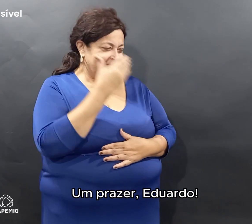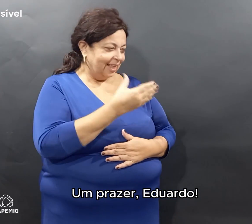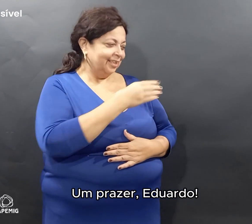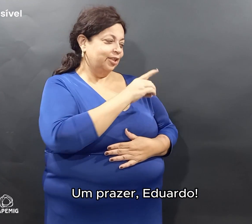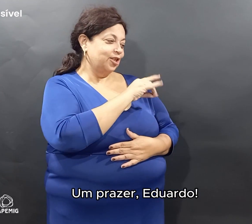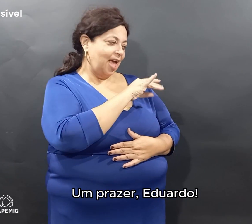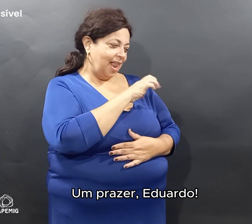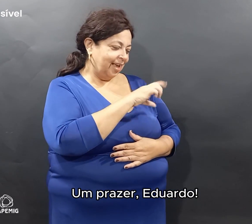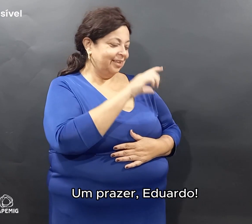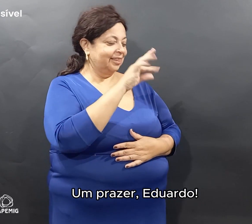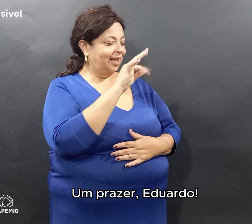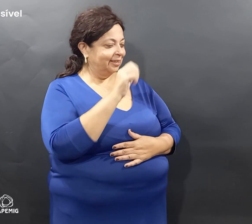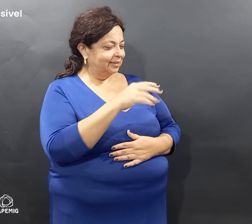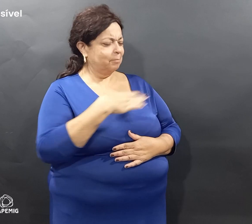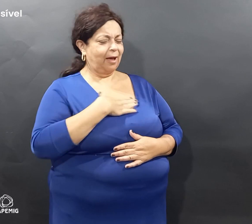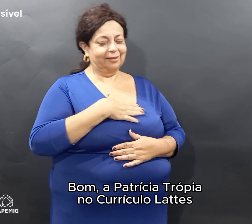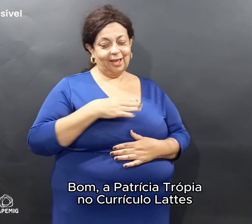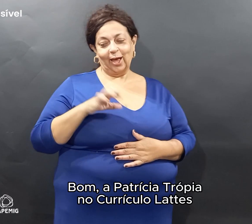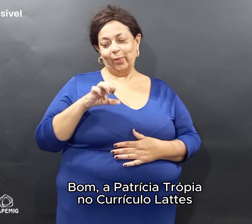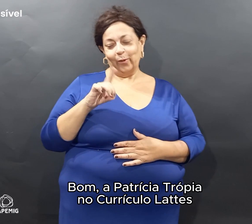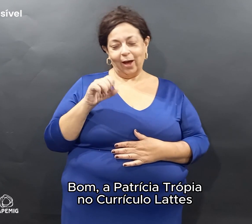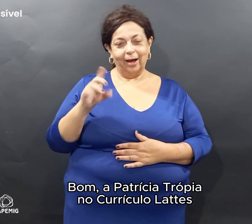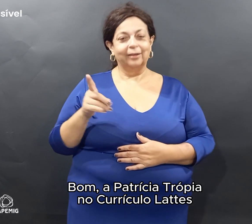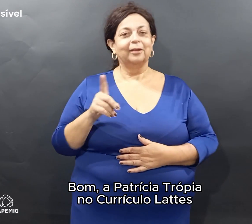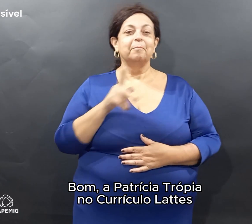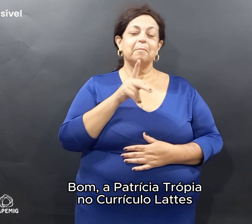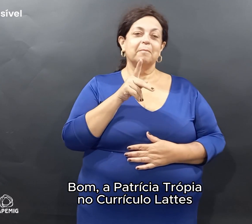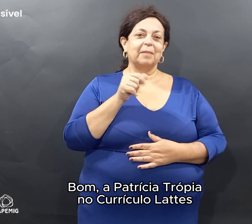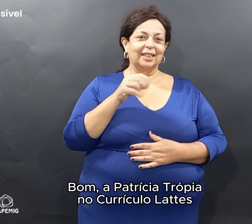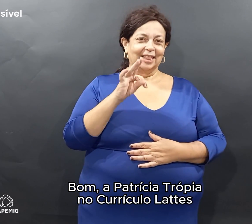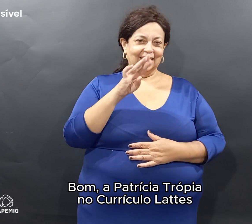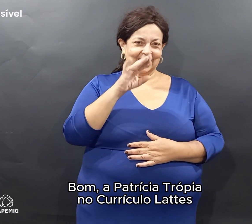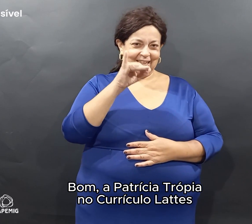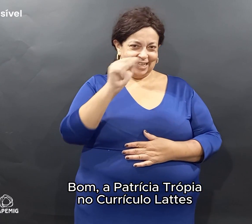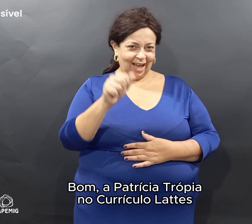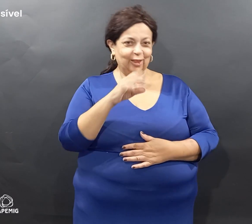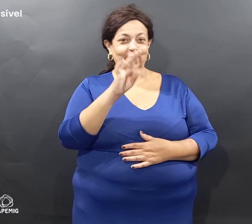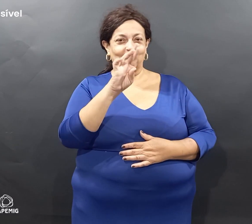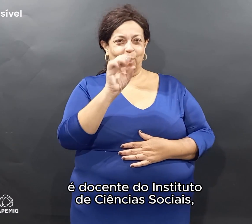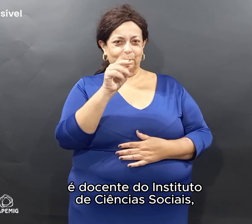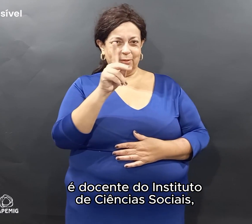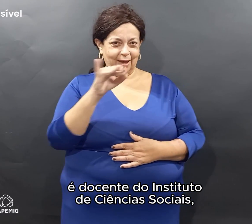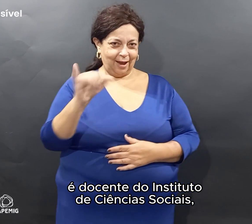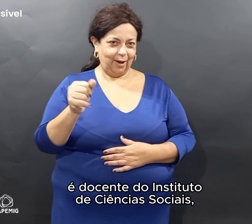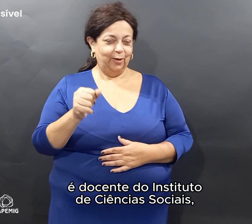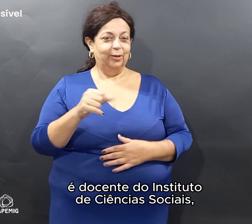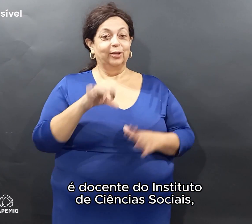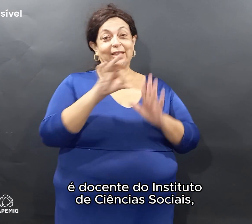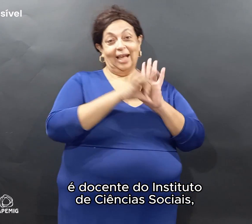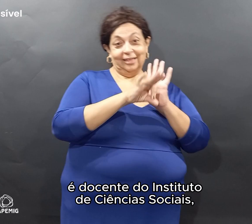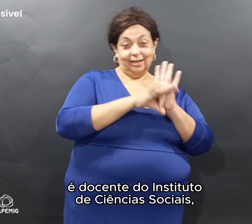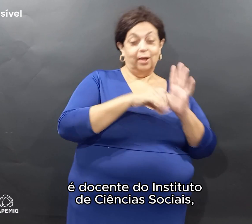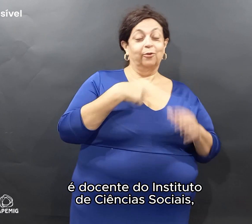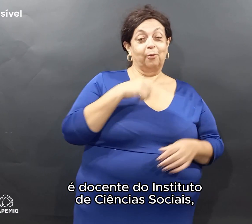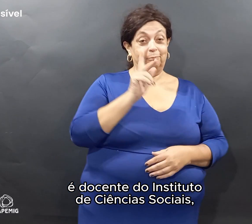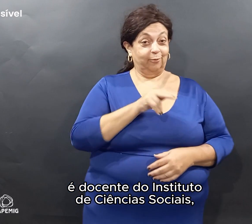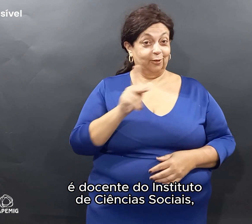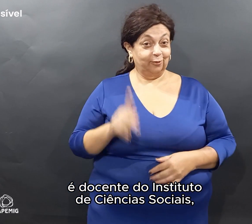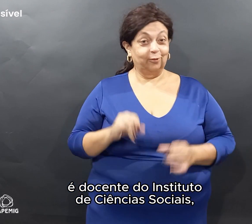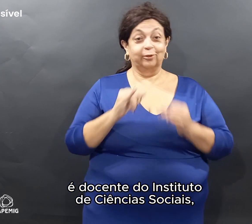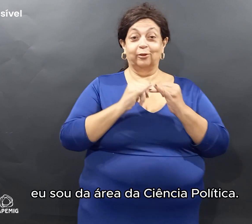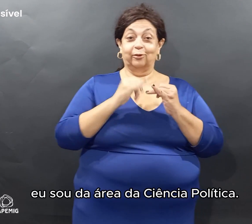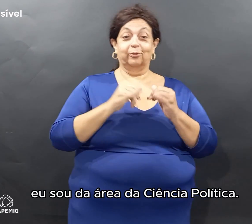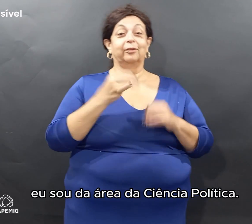Thaís, um prazer, Eduardo. Bom, a Patrícia Trópia, no currículo Lattes, ela é docente do Instituto de